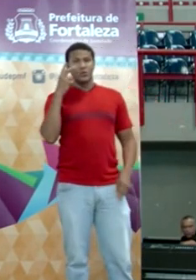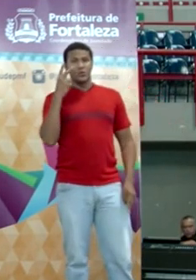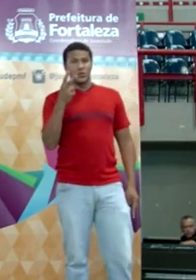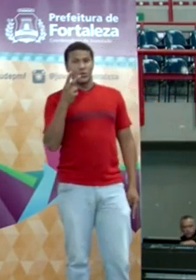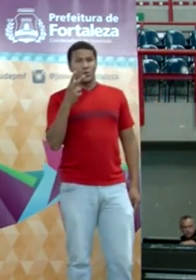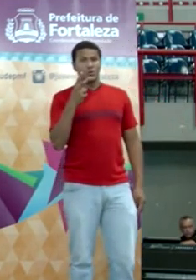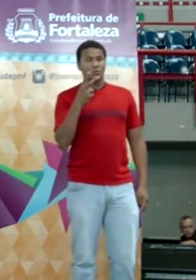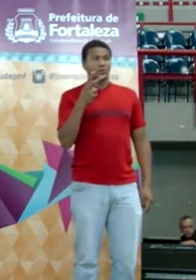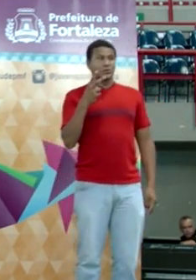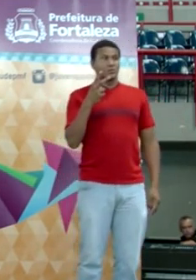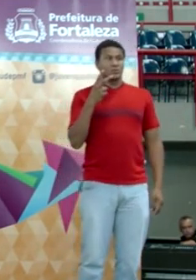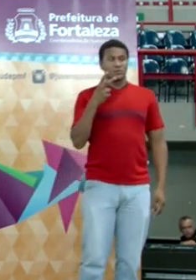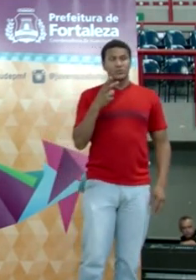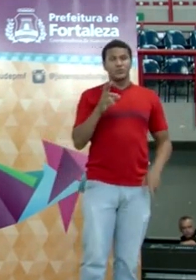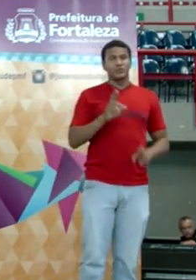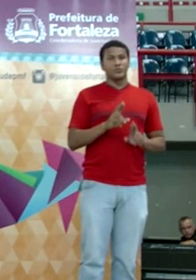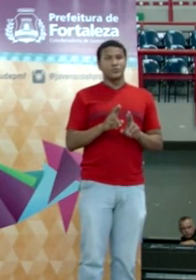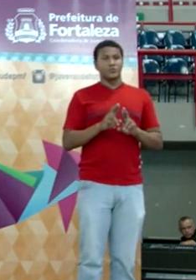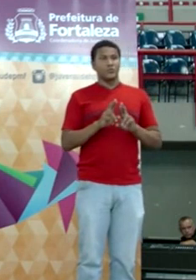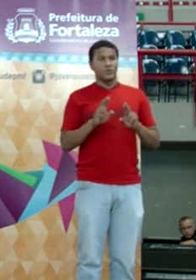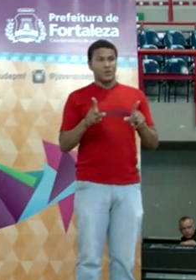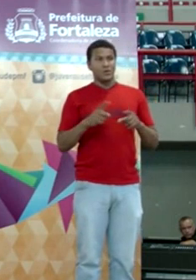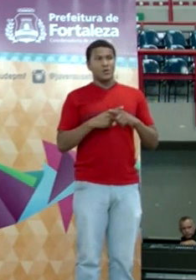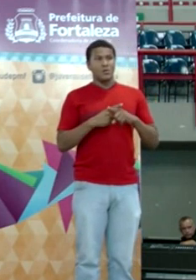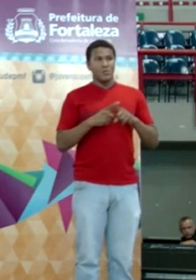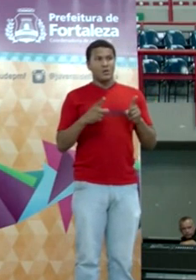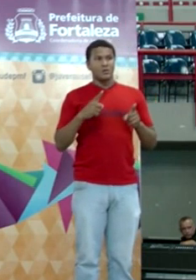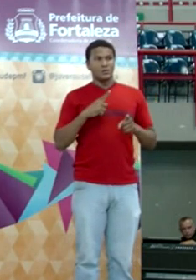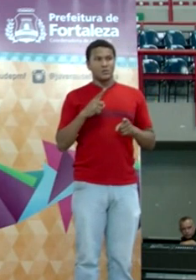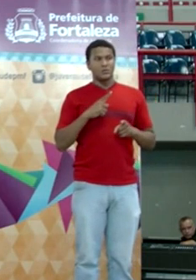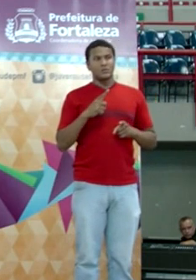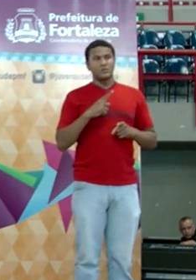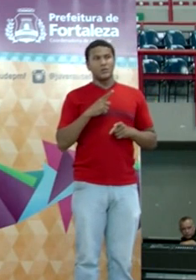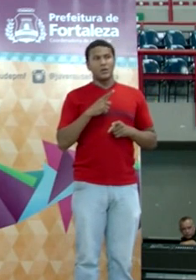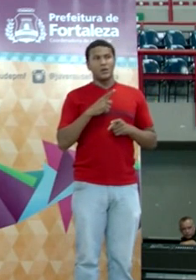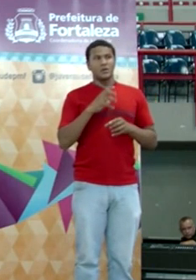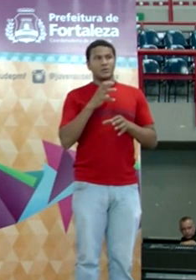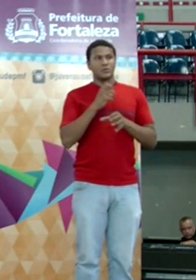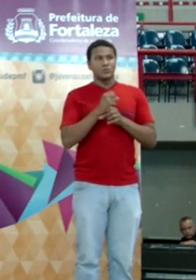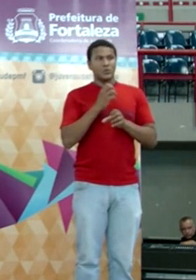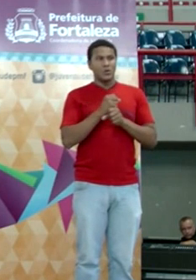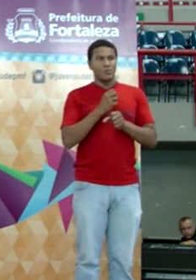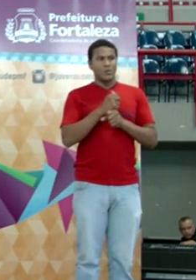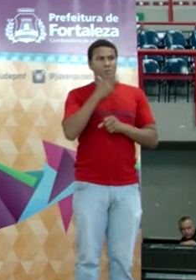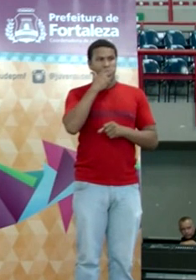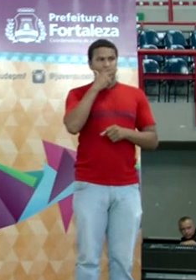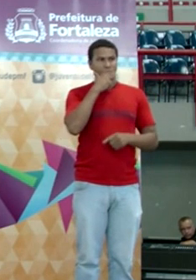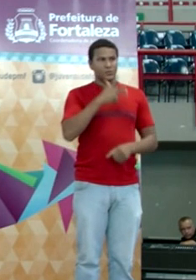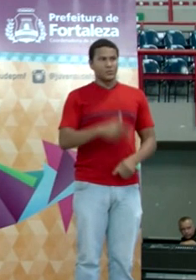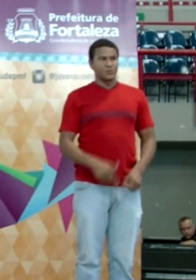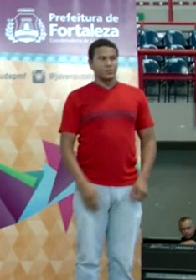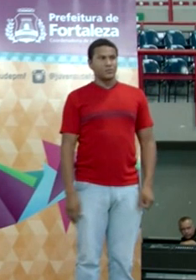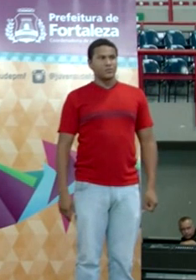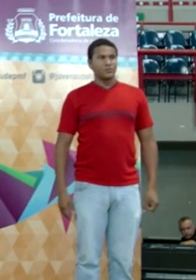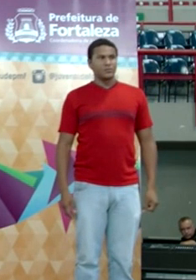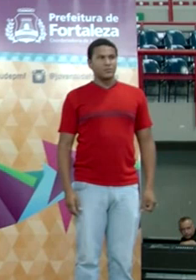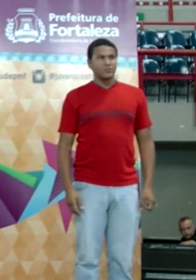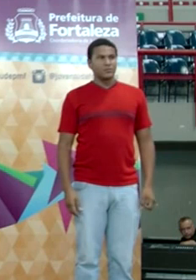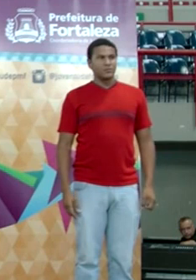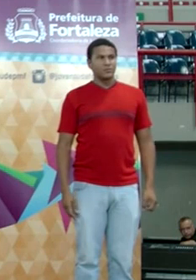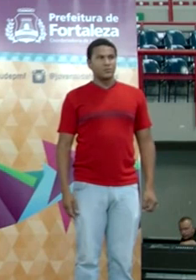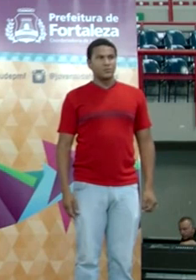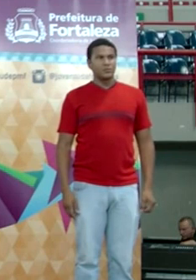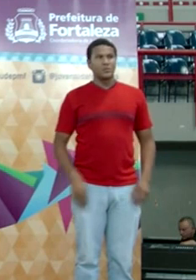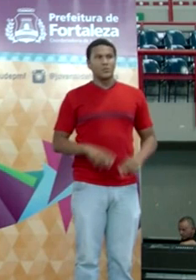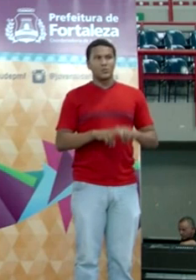resultados diferentes, mas que vão gerar a mesma soma, tá certo? Então, questão com lançamento de 2 dados, tem que fazer daquele